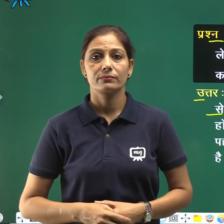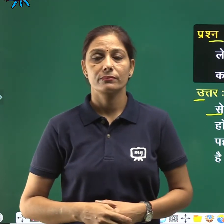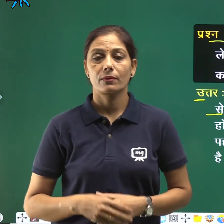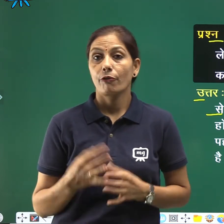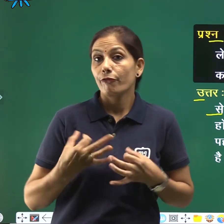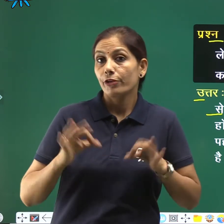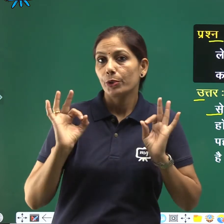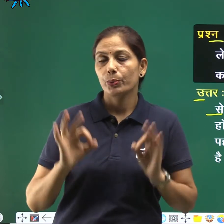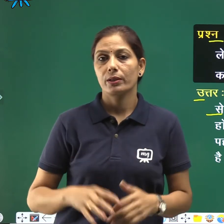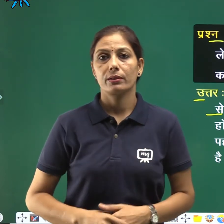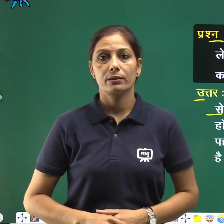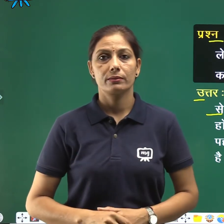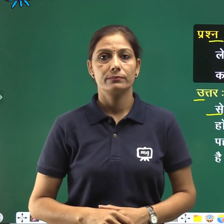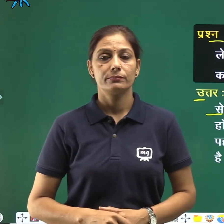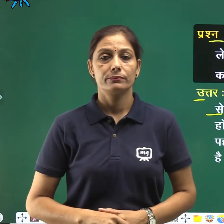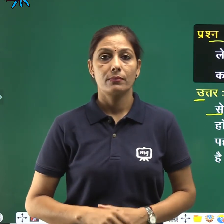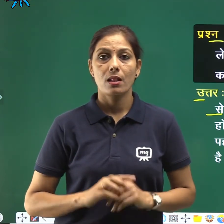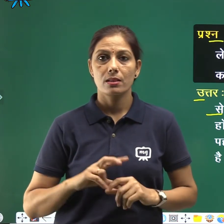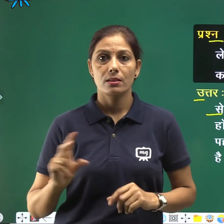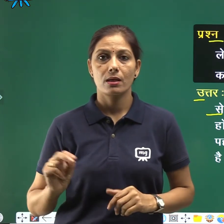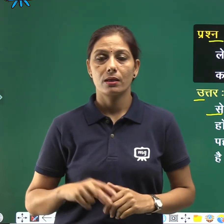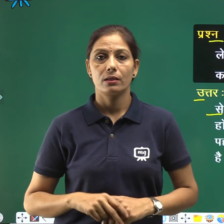मुक्ति पाने तथा